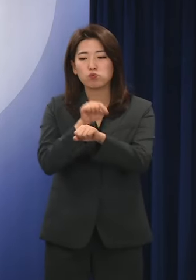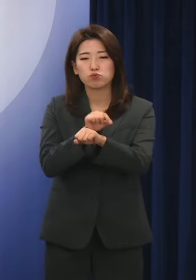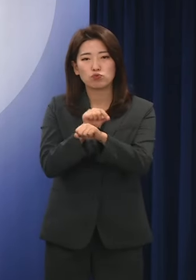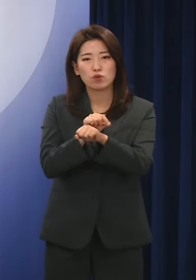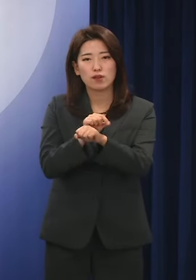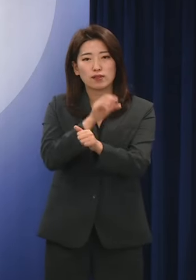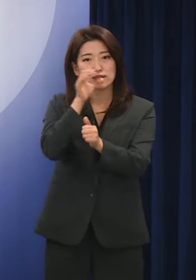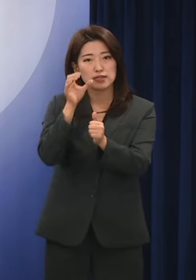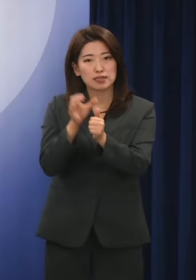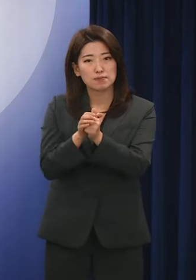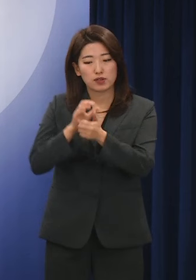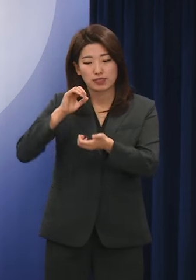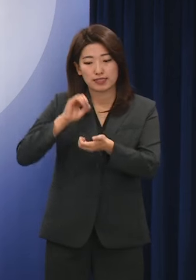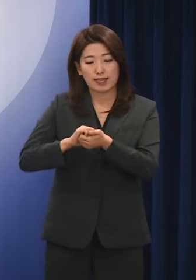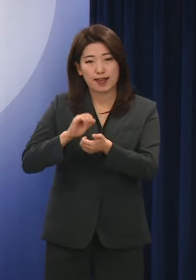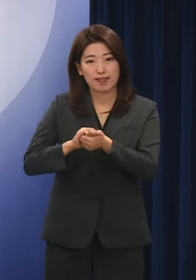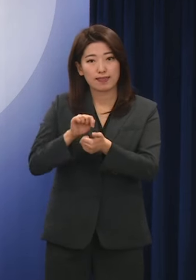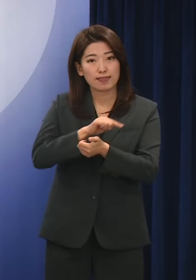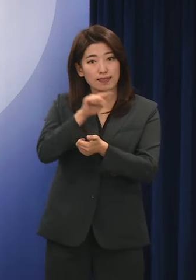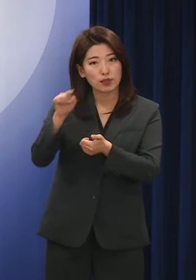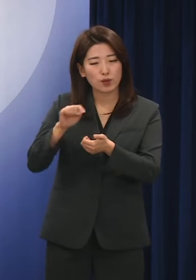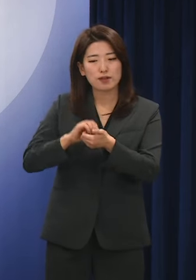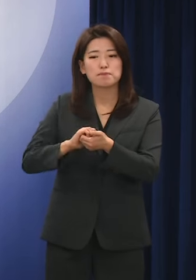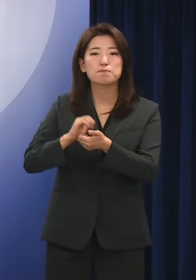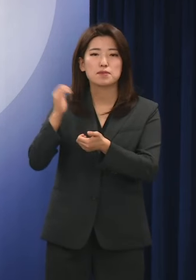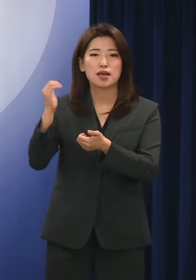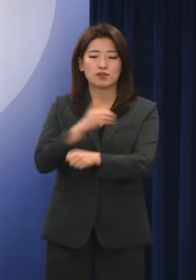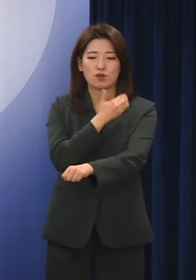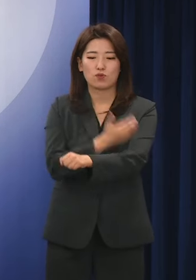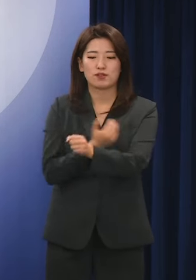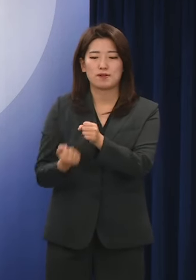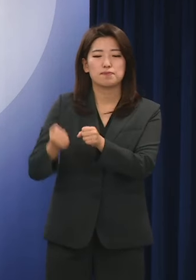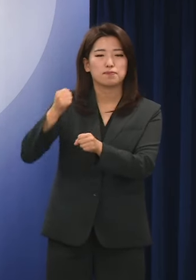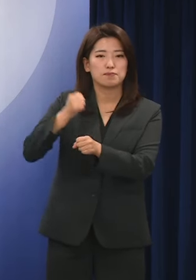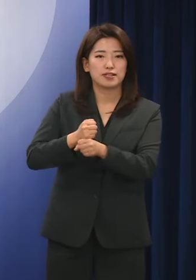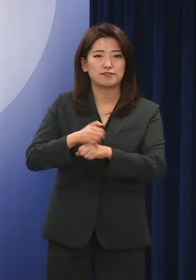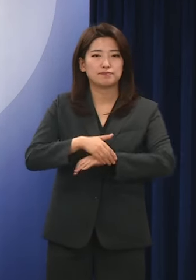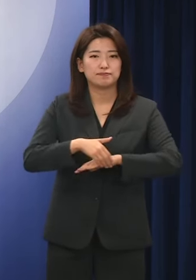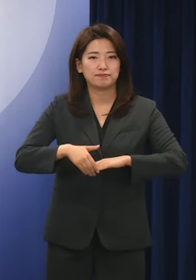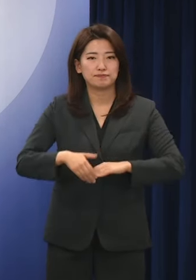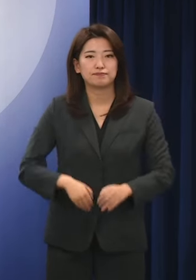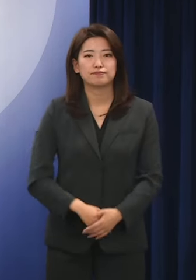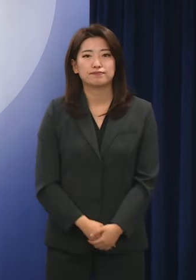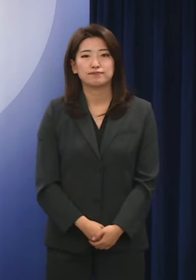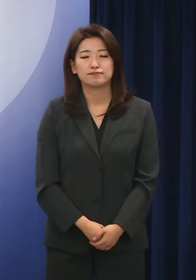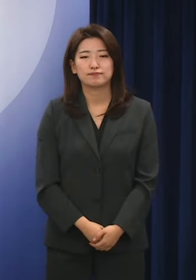등 각종 자격 제한을 해제하는 복권 조치를 실시합니다.